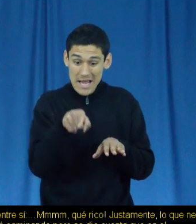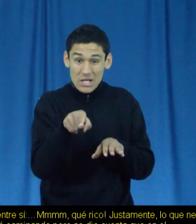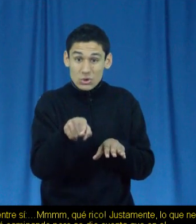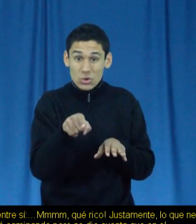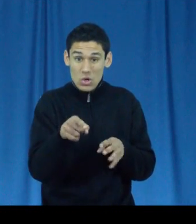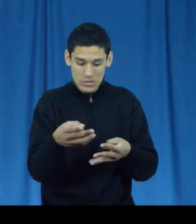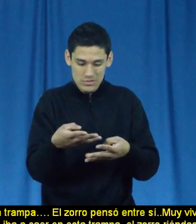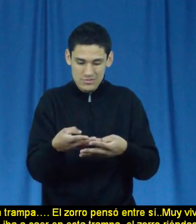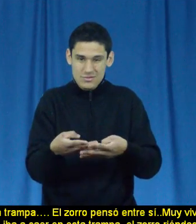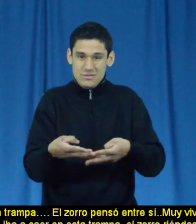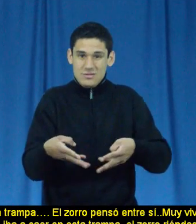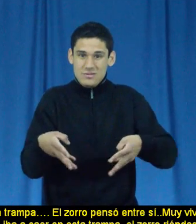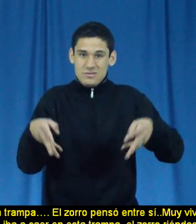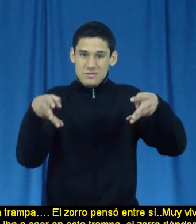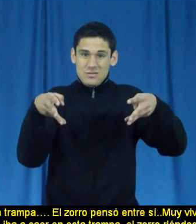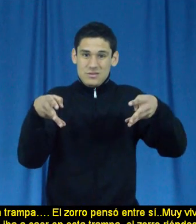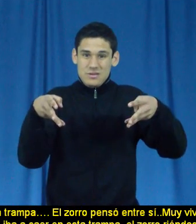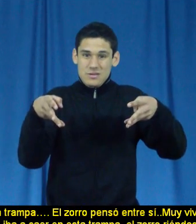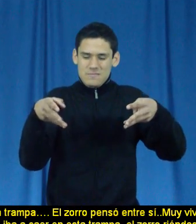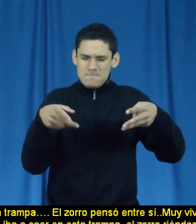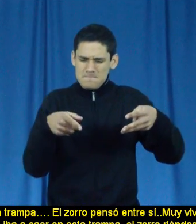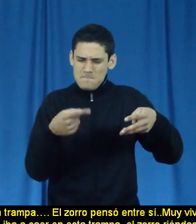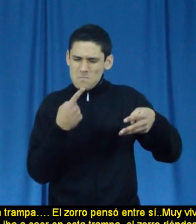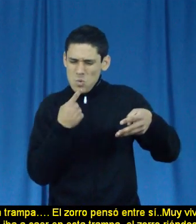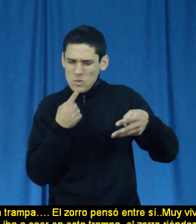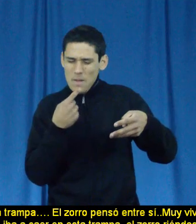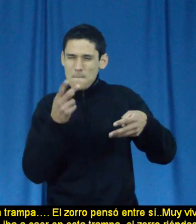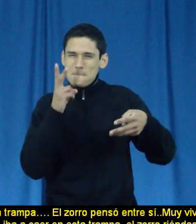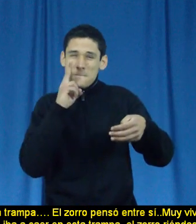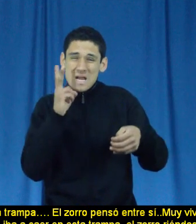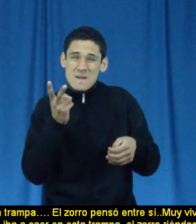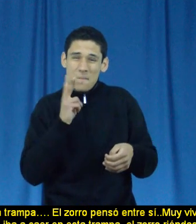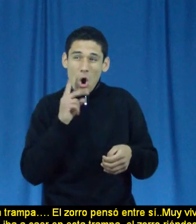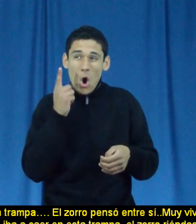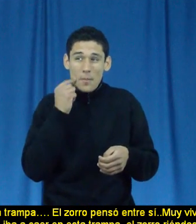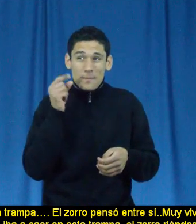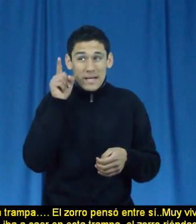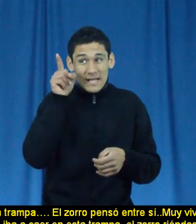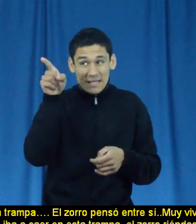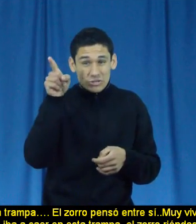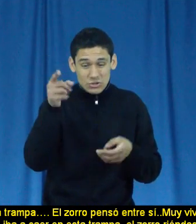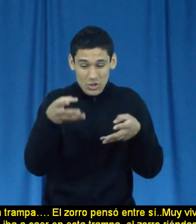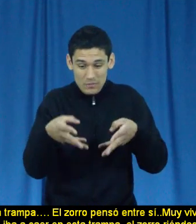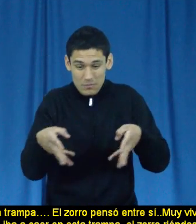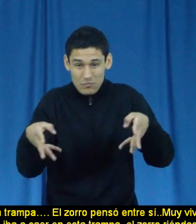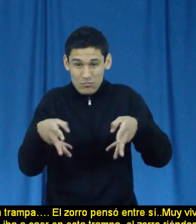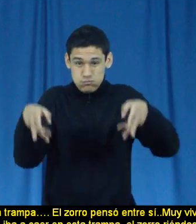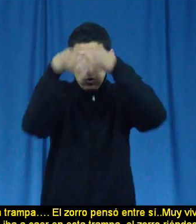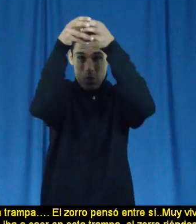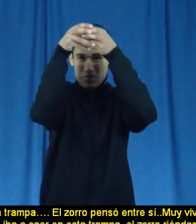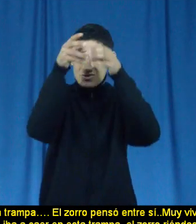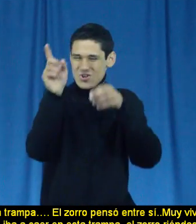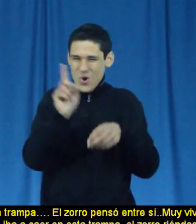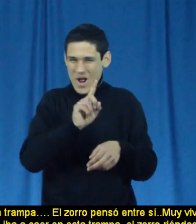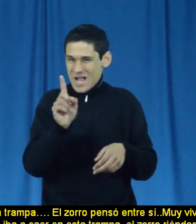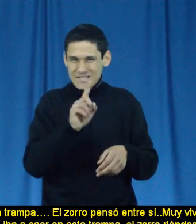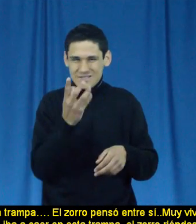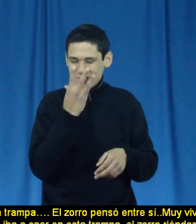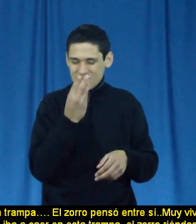que en el suelo había una trampa. El zorro pensó entre sí: muy vivo el dueño